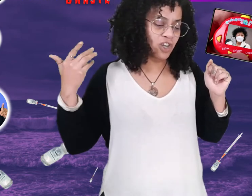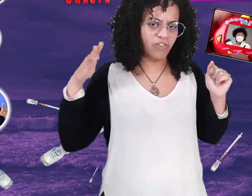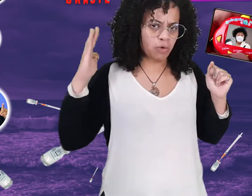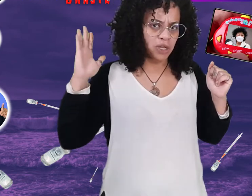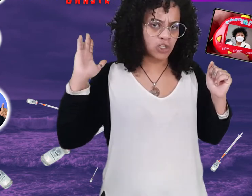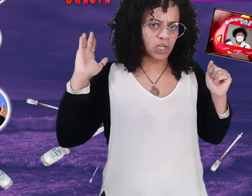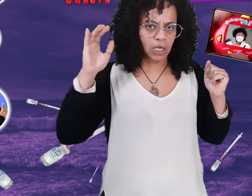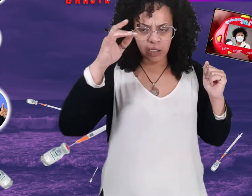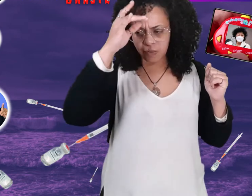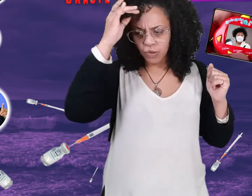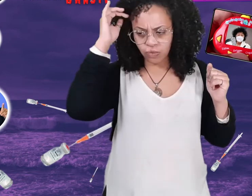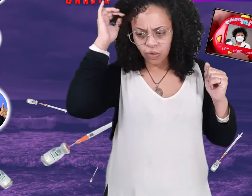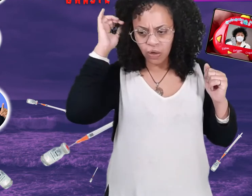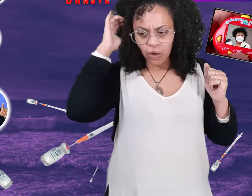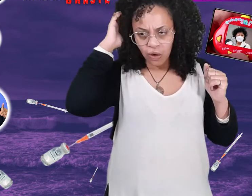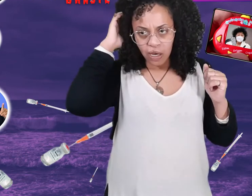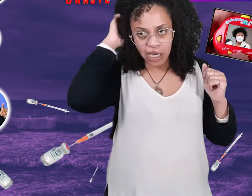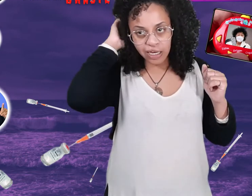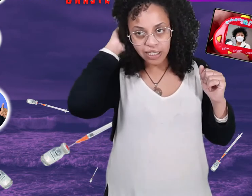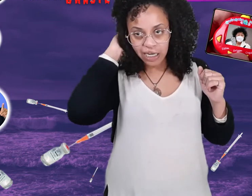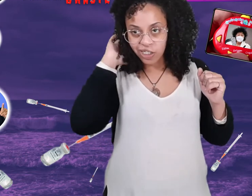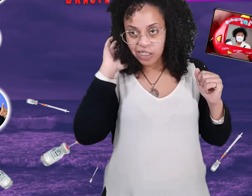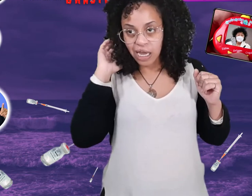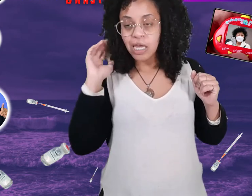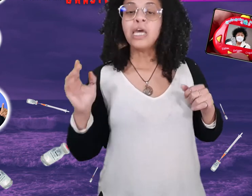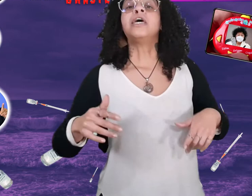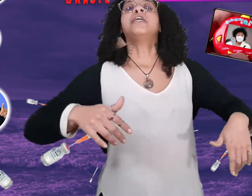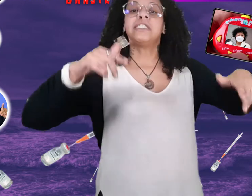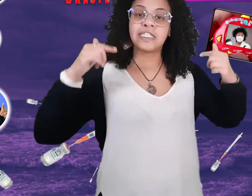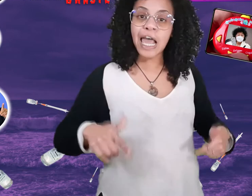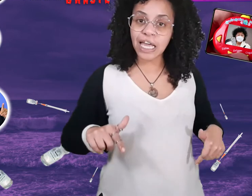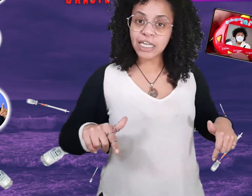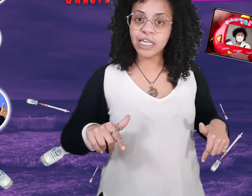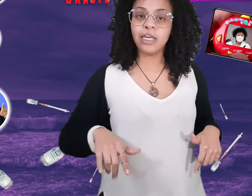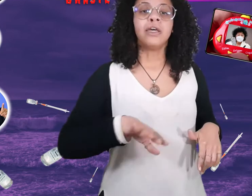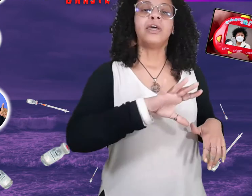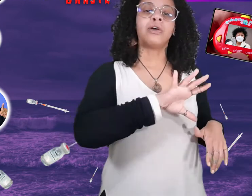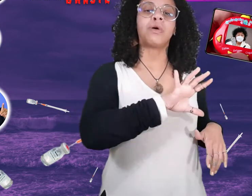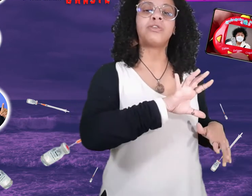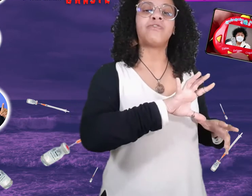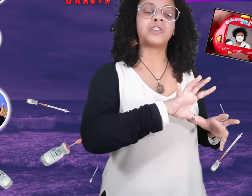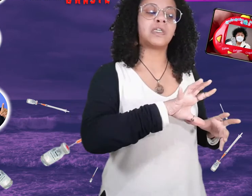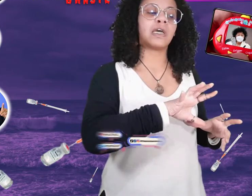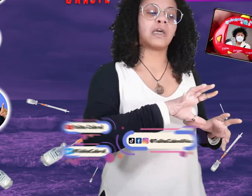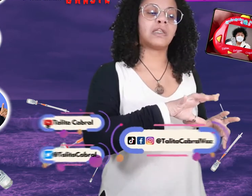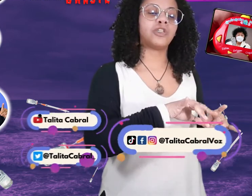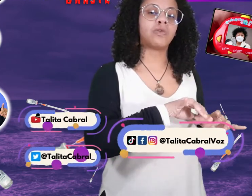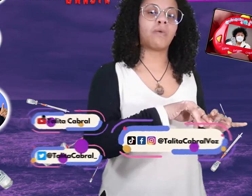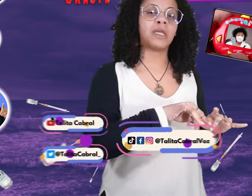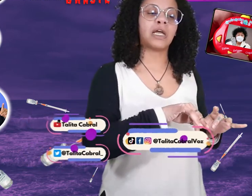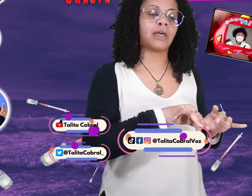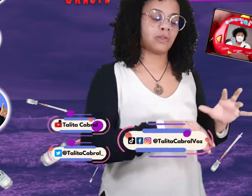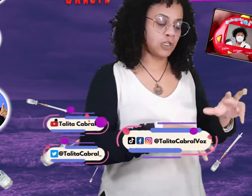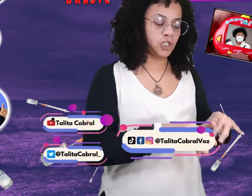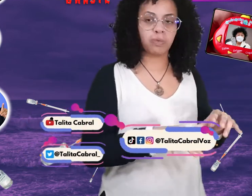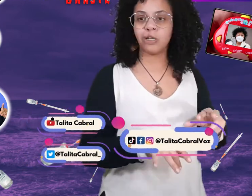já foram mais de 500 mil realidades, né? Sim. Segue aqui. Enquanto você deixa o um comentário se a gente perdeu